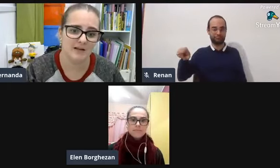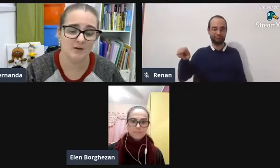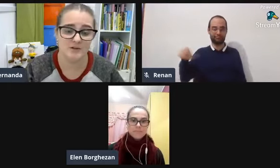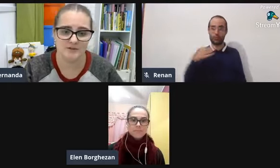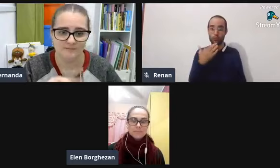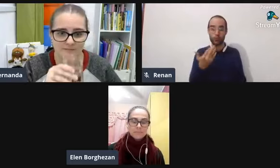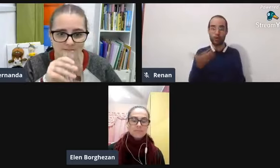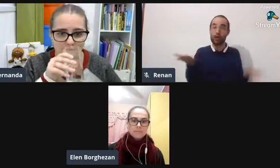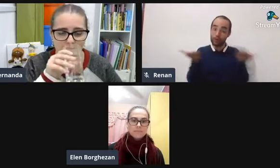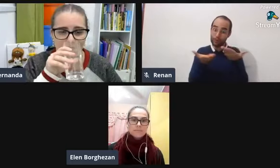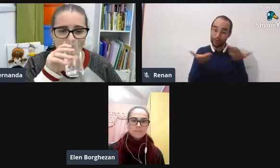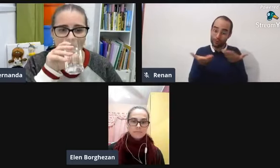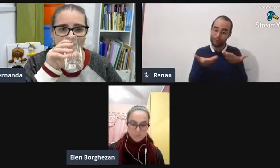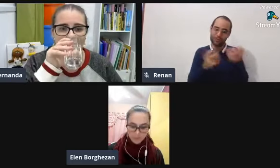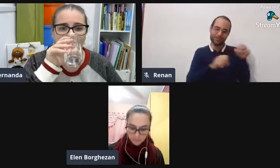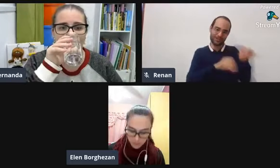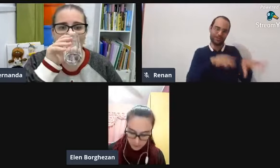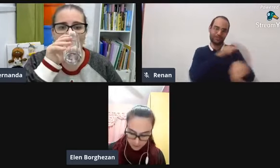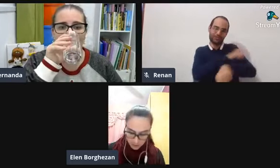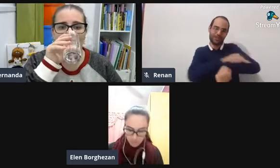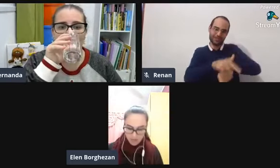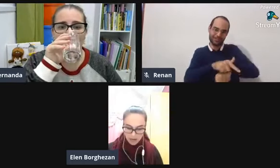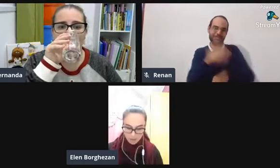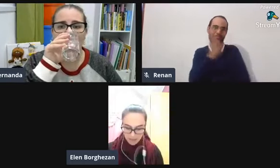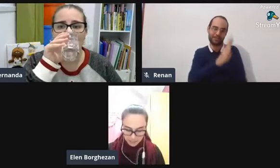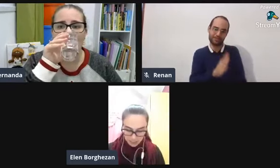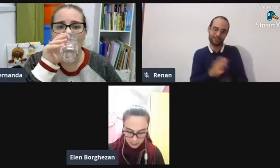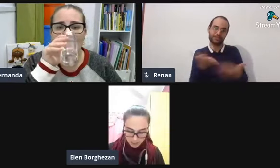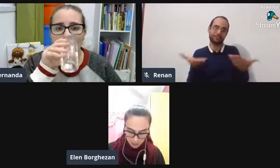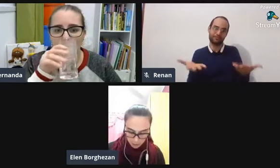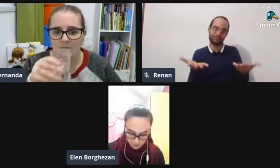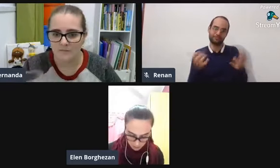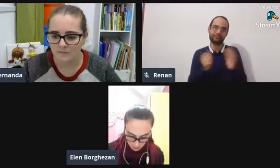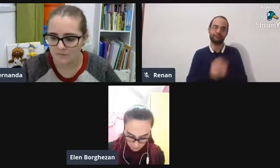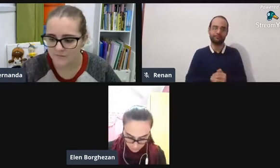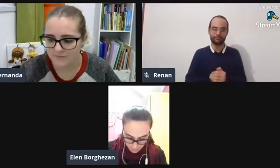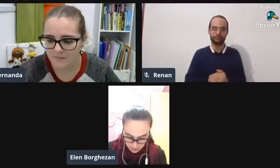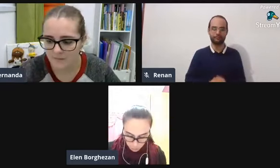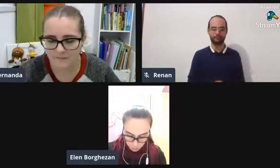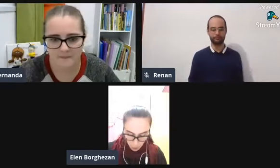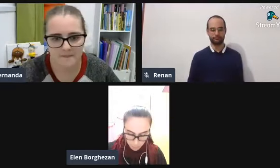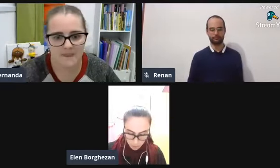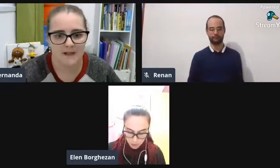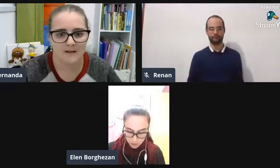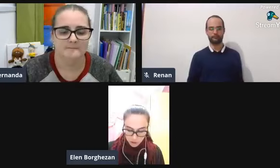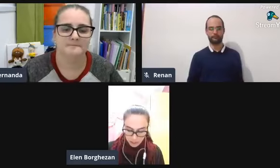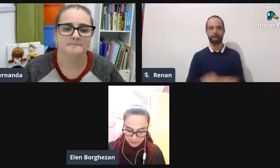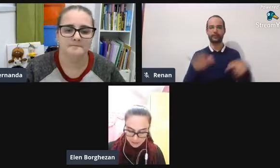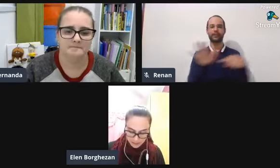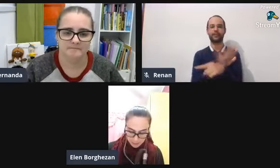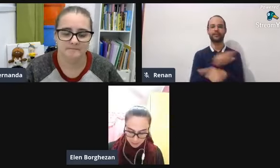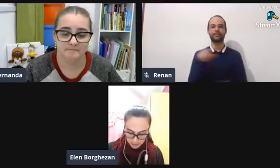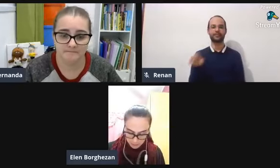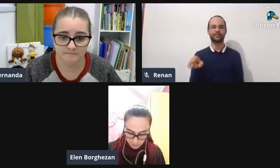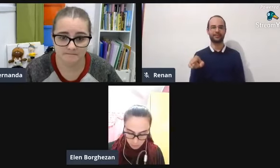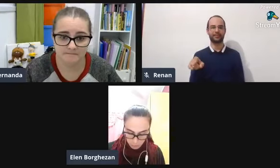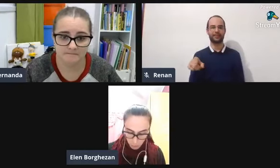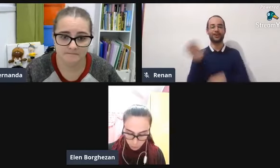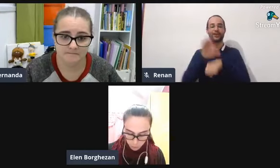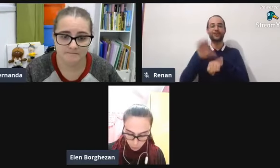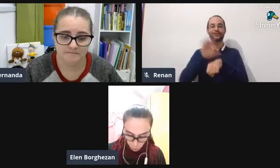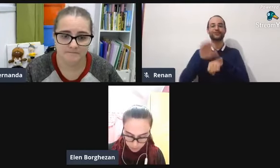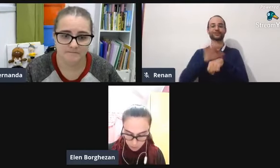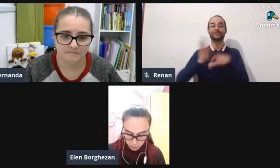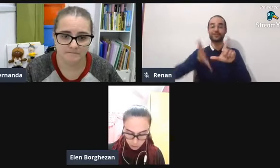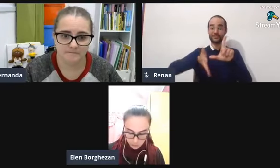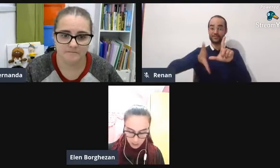educação brasileira hoje. Sim. Tem a Maiara Liri mandou assim, ó. No próprio curso de Letras Libras, vemos um